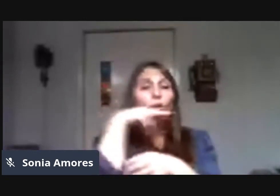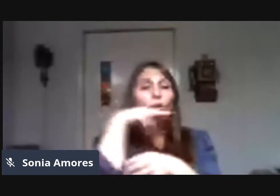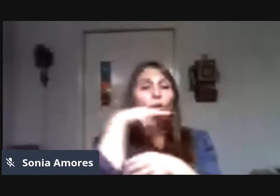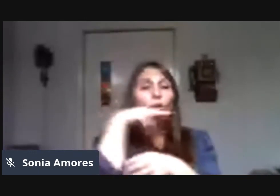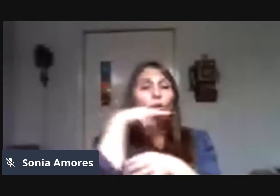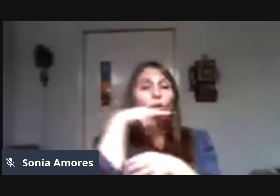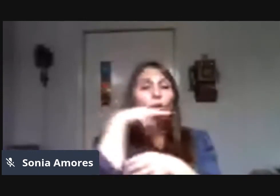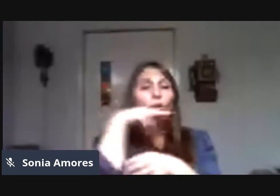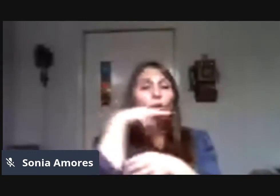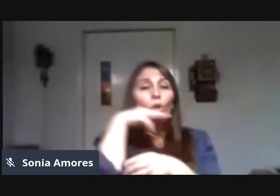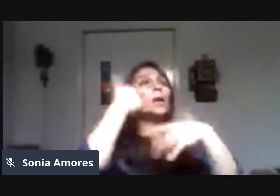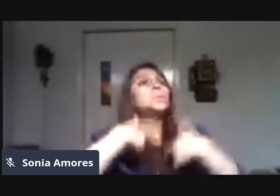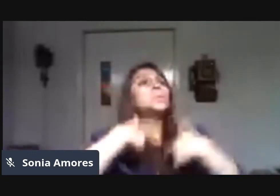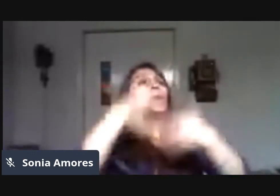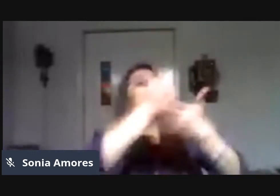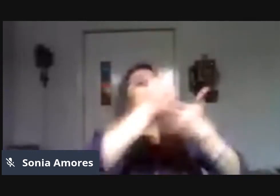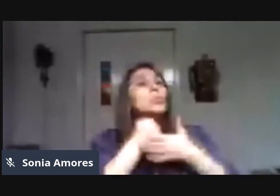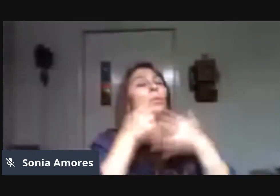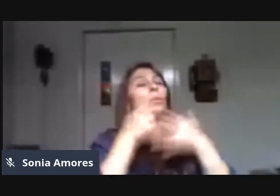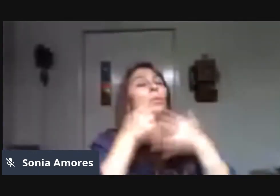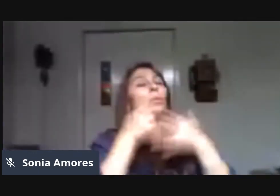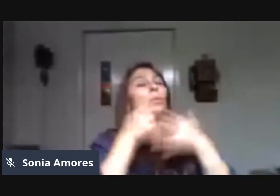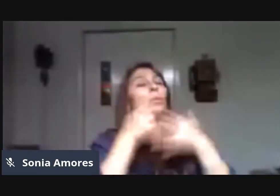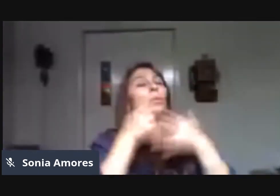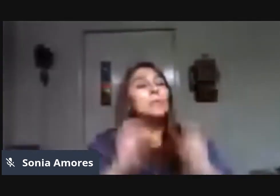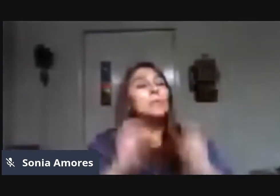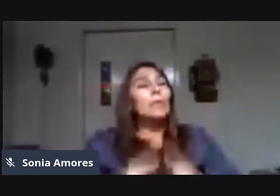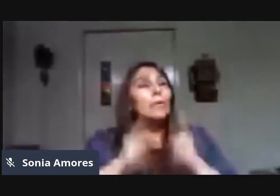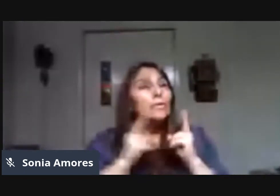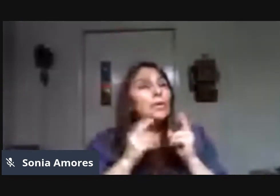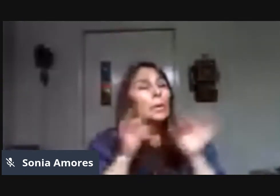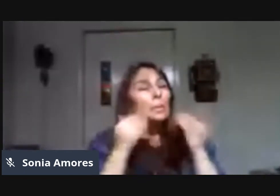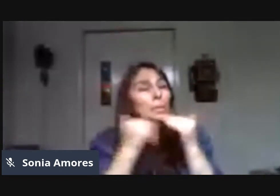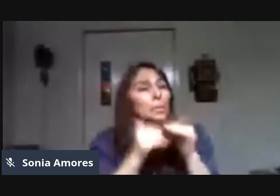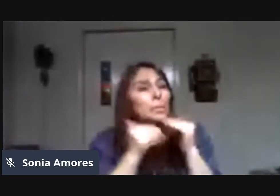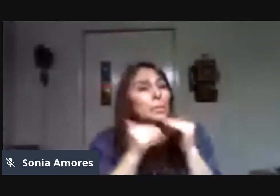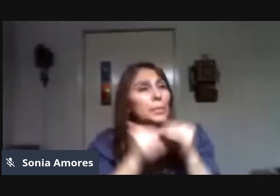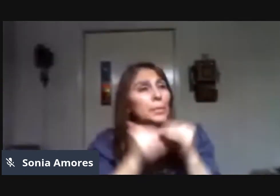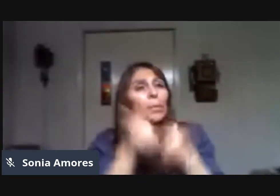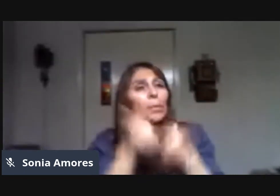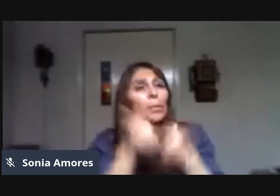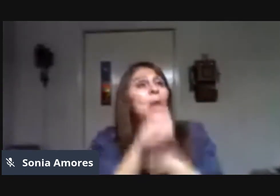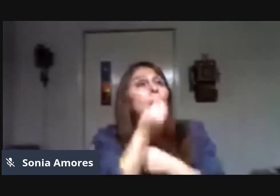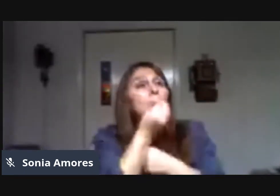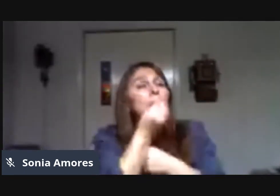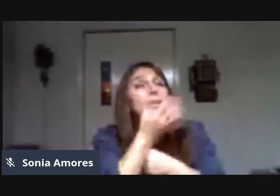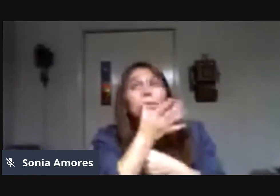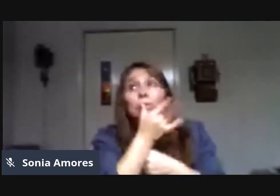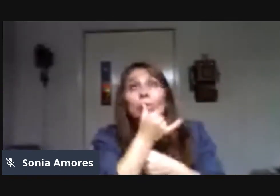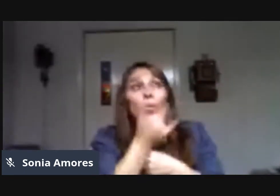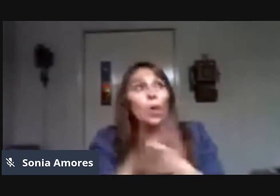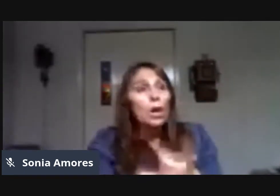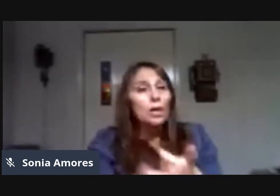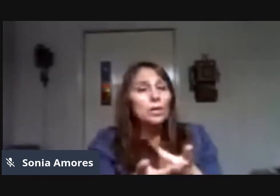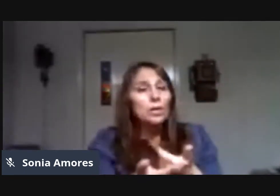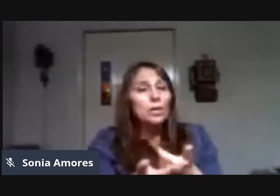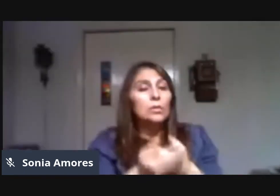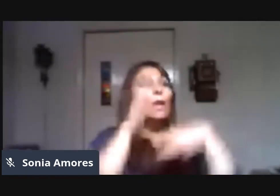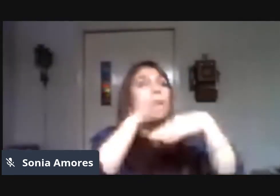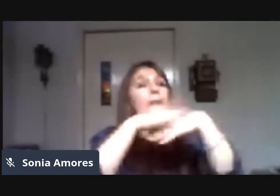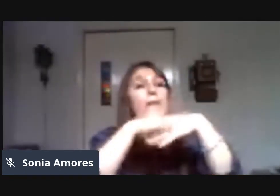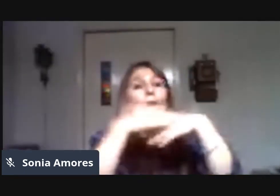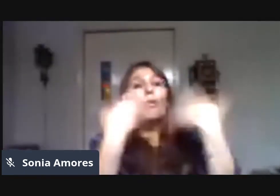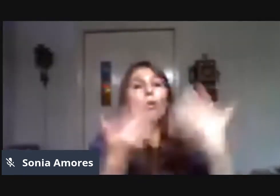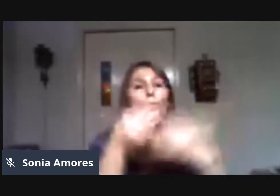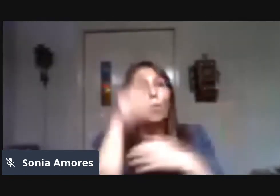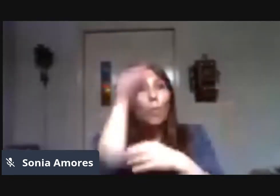auxilio frente a garantizar una necesidad mínima para vivir, que es la alimentación. Y ese elemento también del sur global, necesitamos